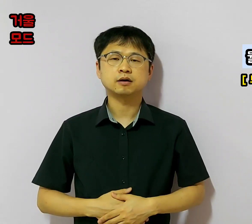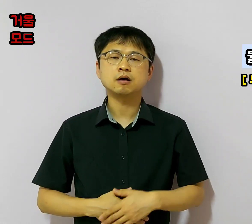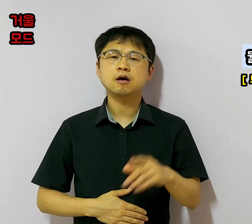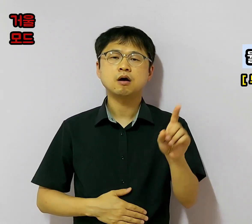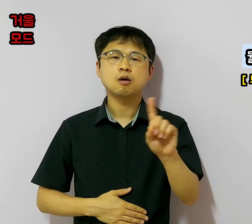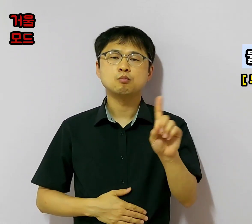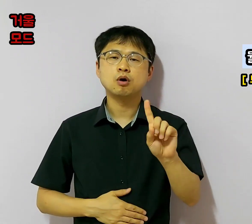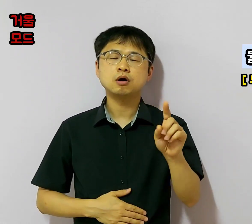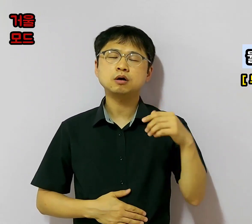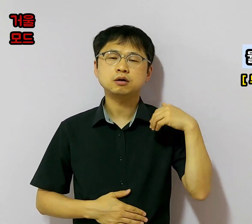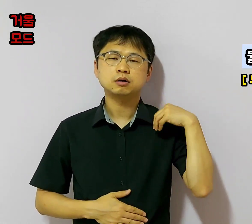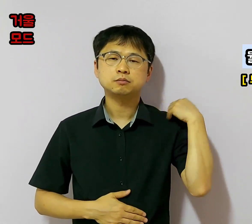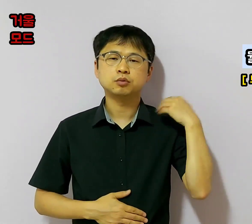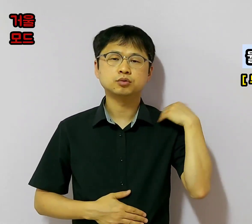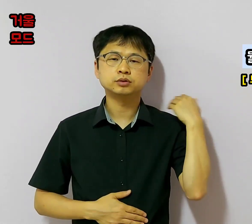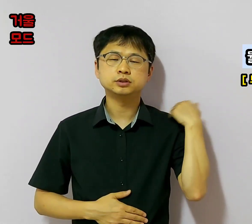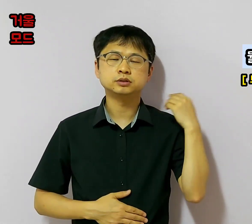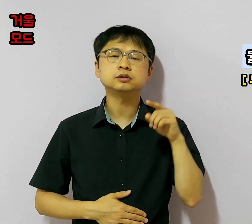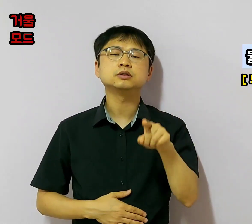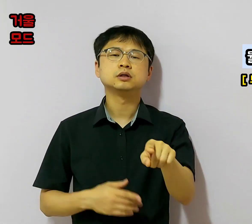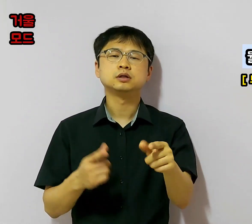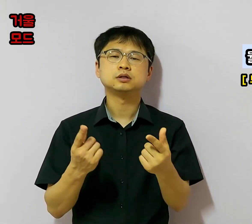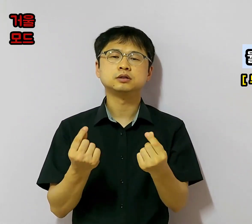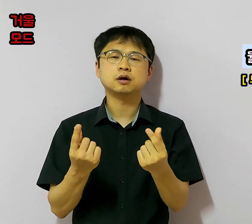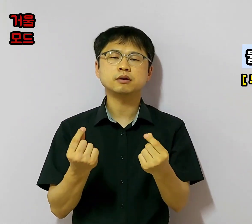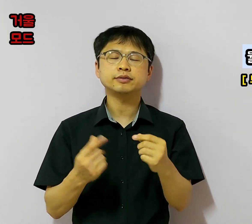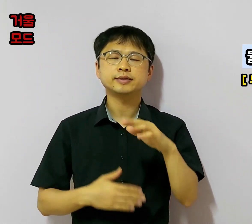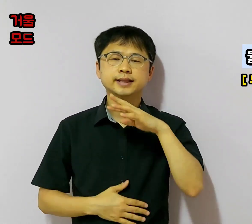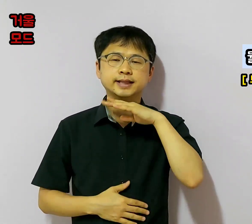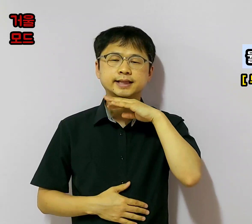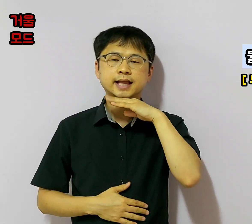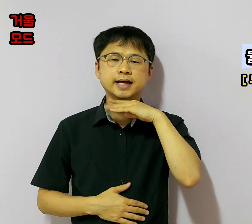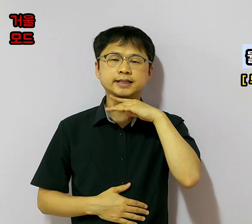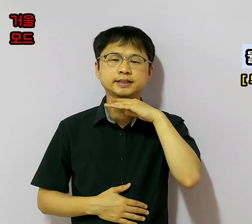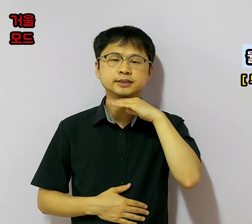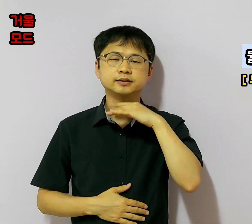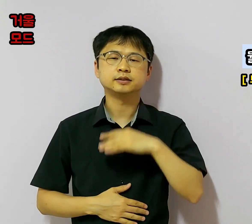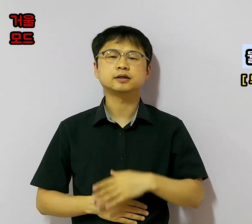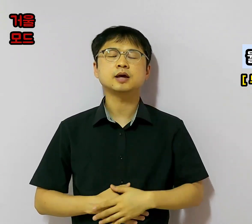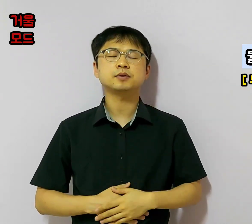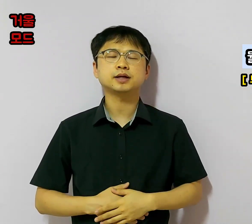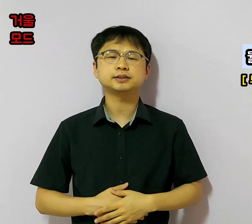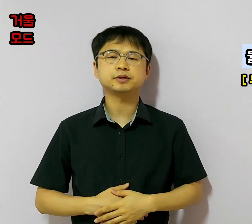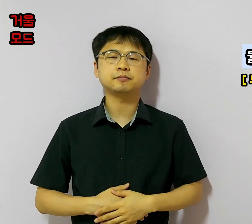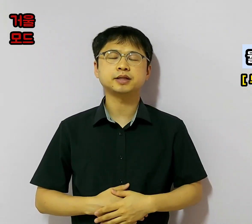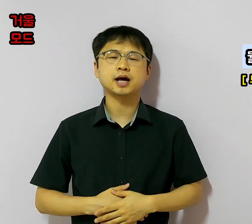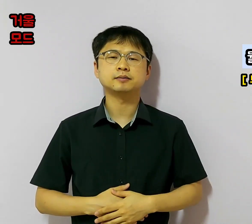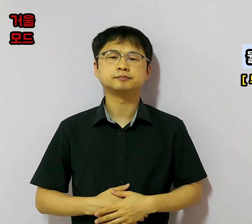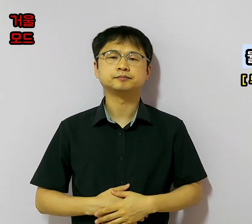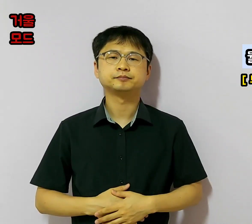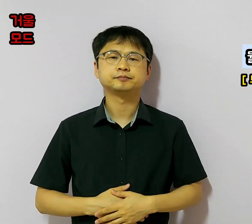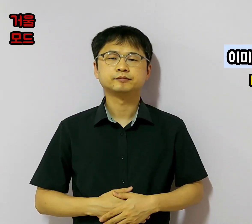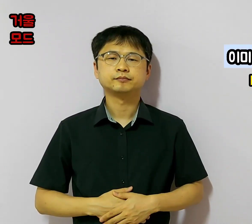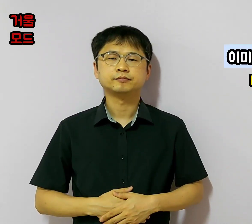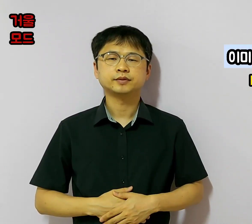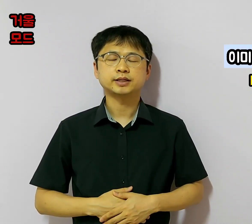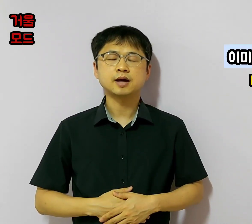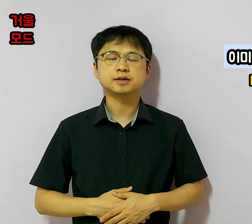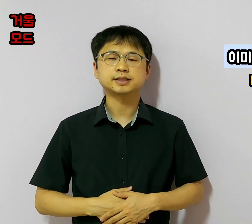그래서 뭘 모르는 그런 나이는 이렇게 표현하시면 됩니다. 네, 다음